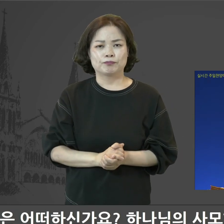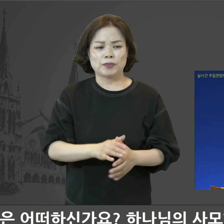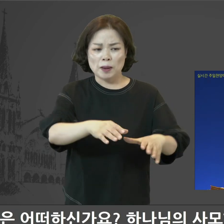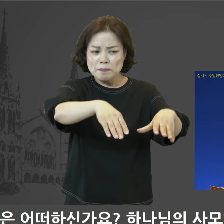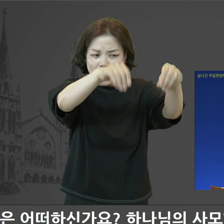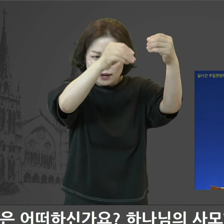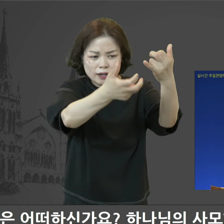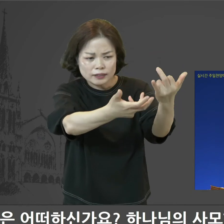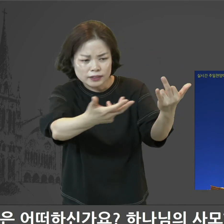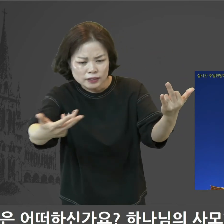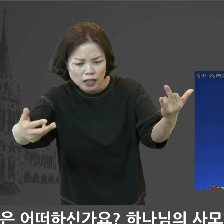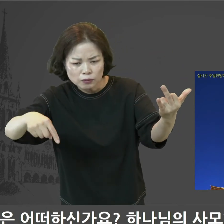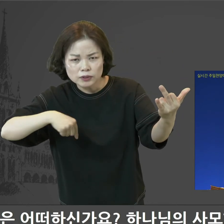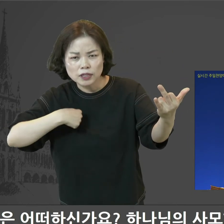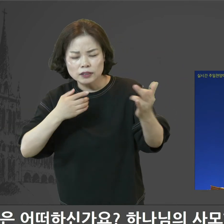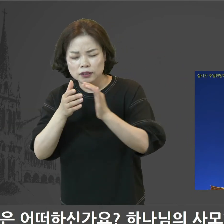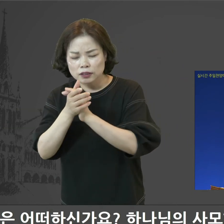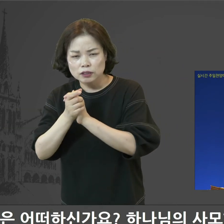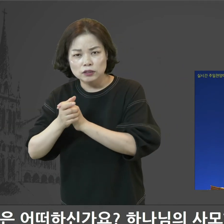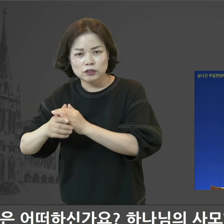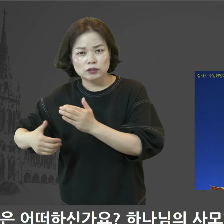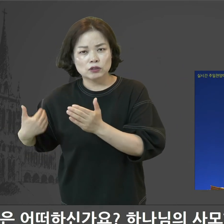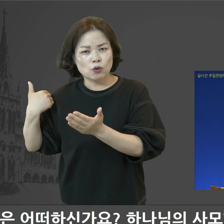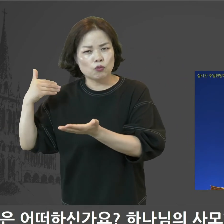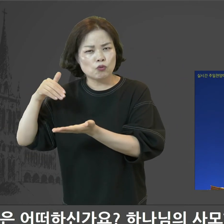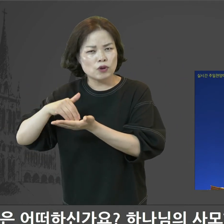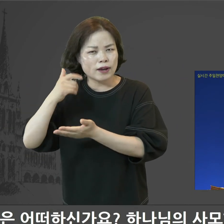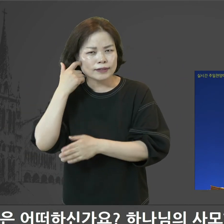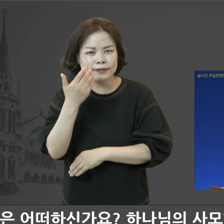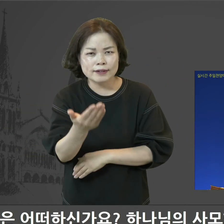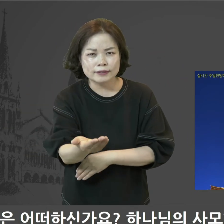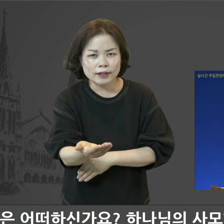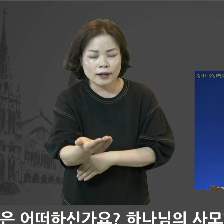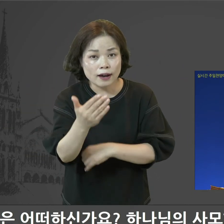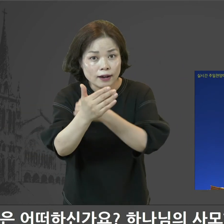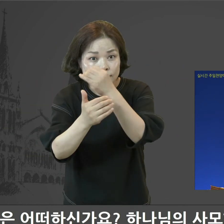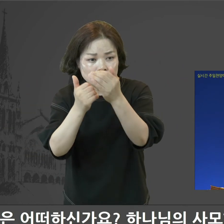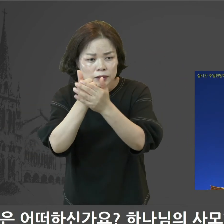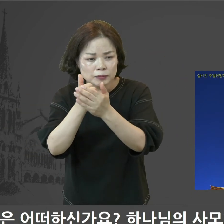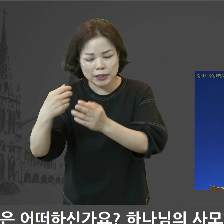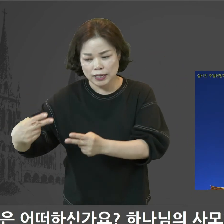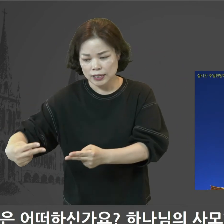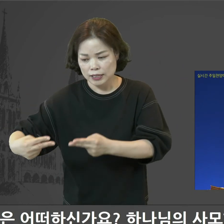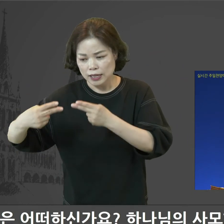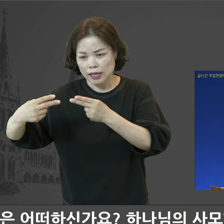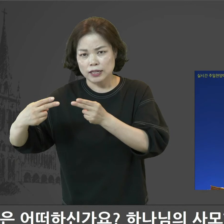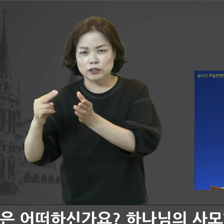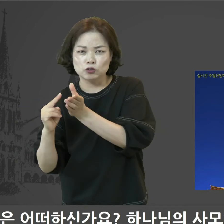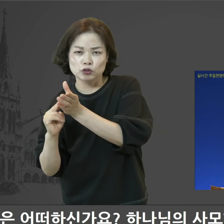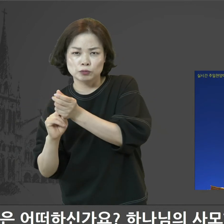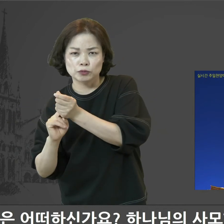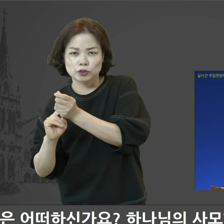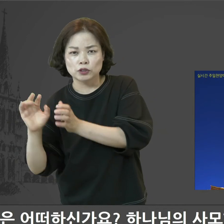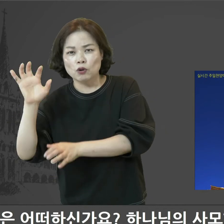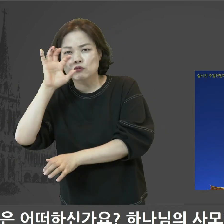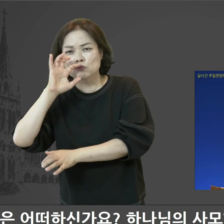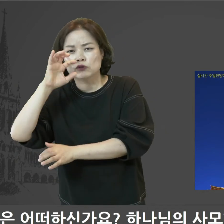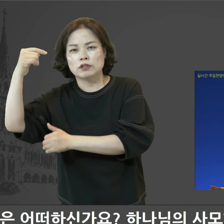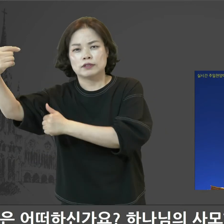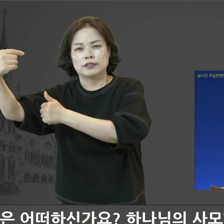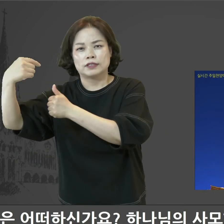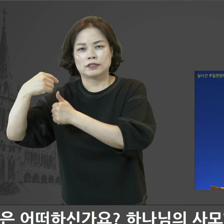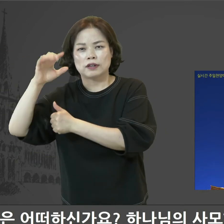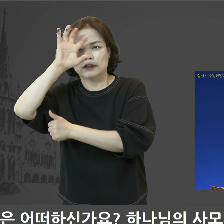말라가는 시내를 보면서 자신의 기도를 후회하지는 않을까? 하나님은 그런 엘리야를 숨기시고 훈련시키시면서